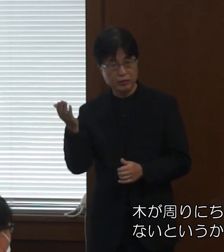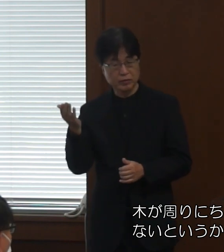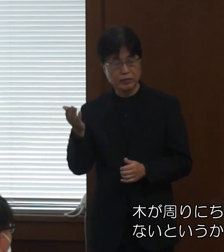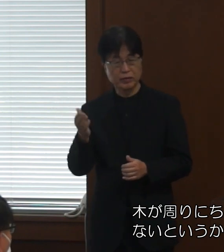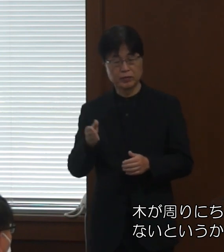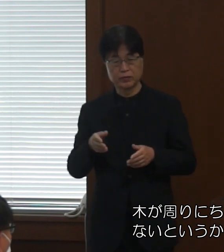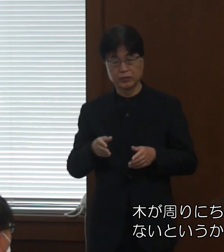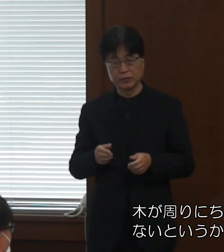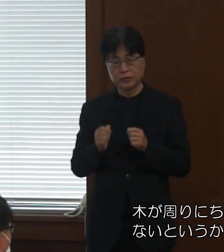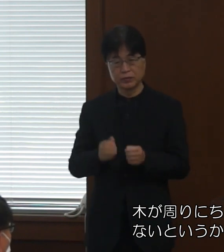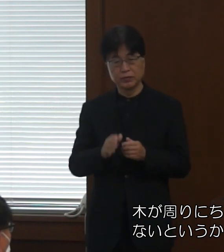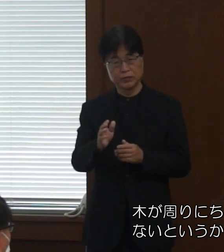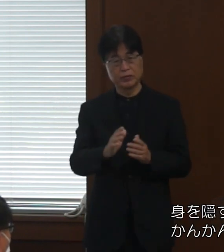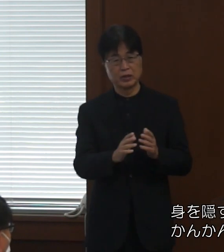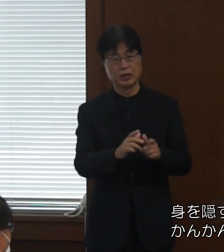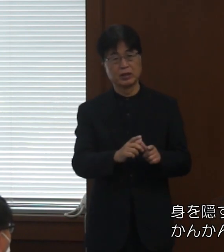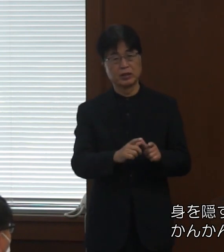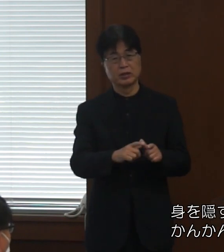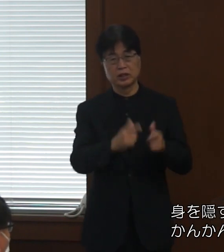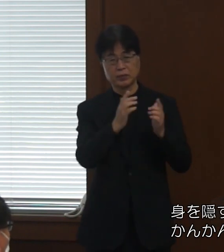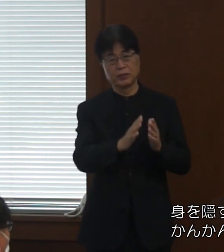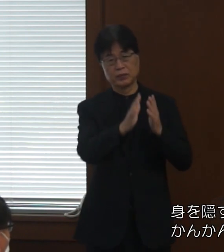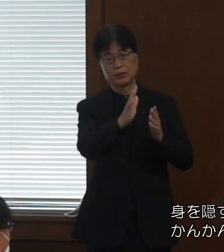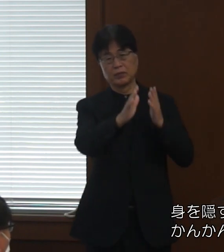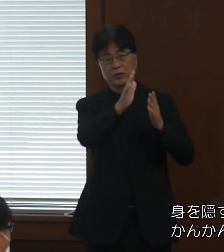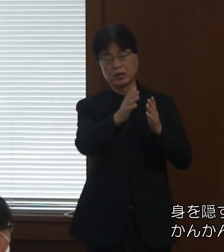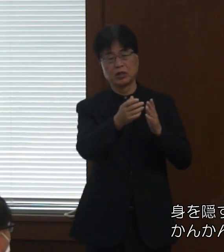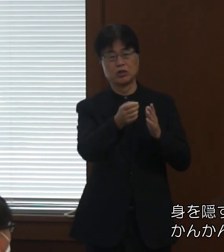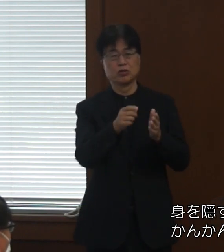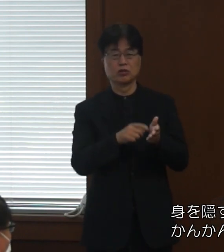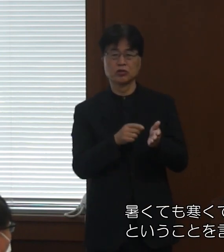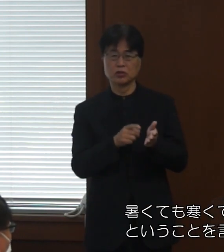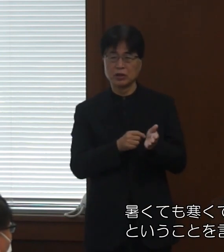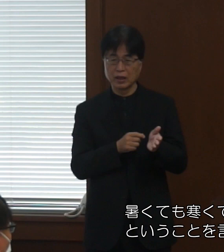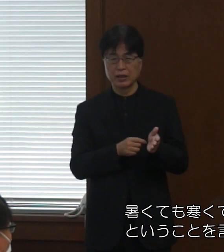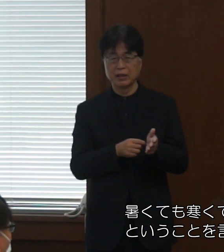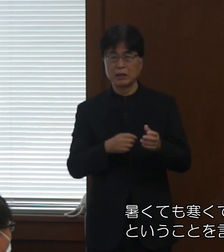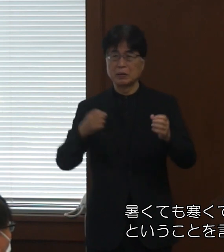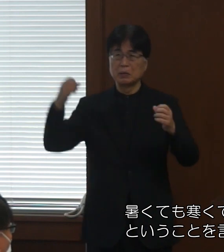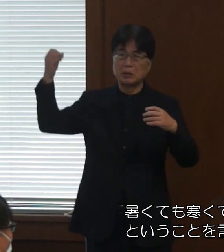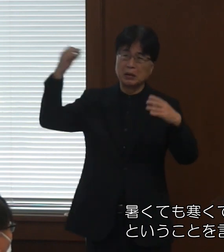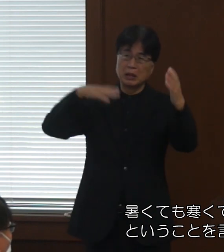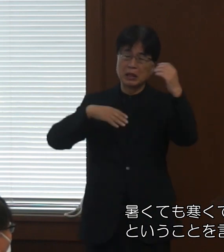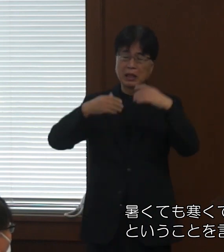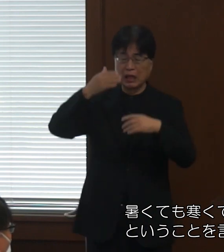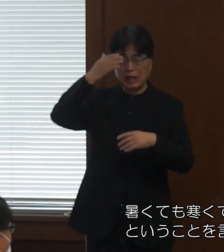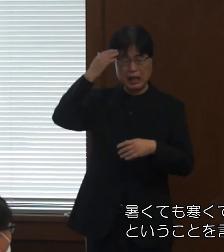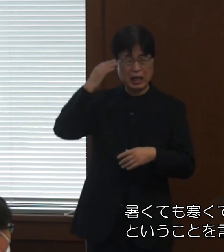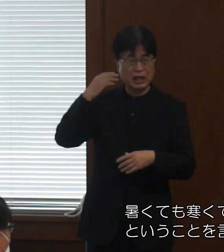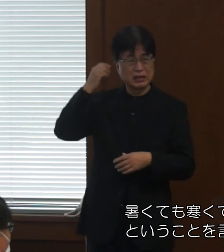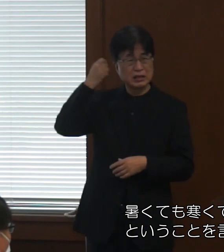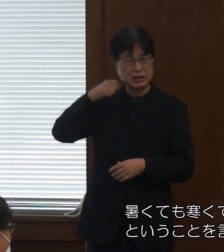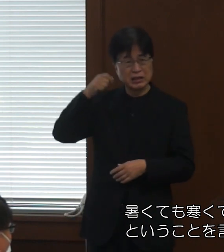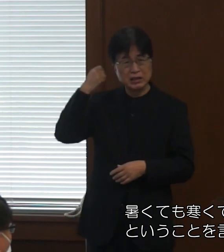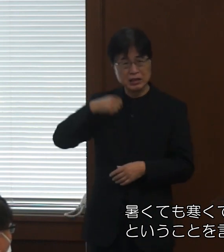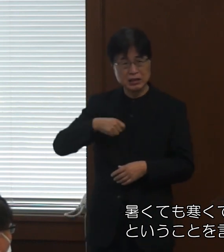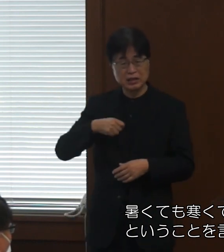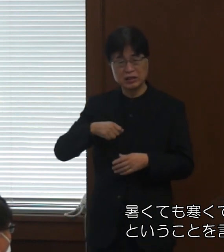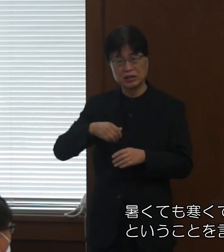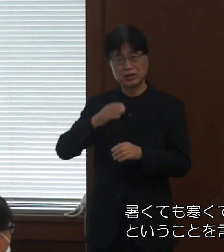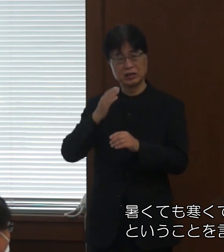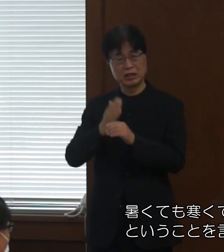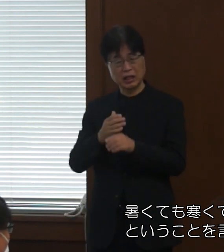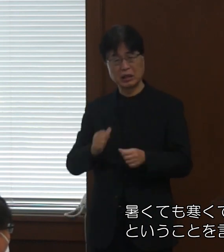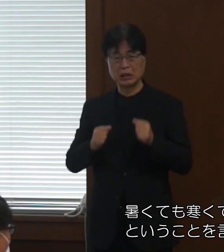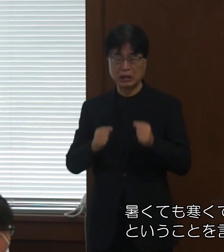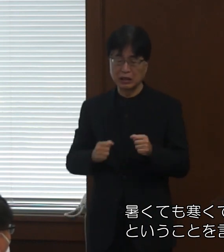木が周りにちょっと少ないというかないというか身を隠す場所もないので簡単での中でも寒くても走ることになるよねっていう